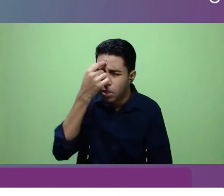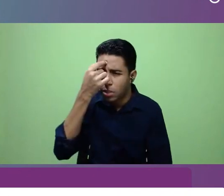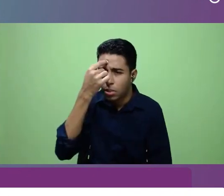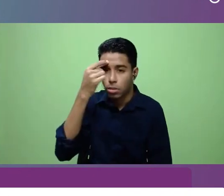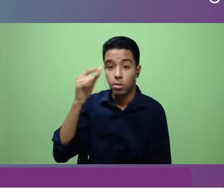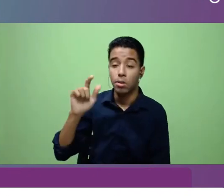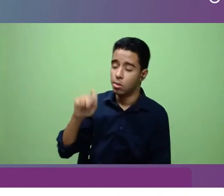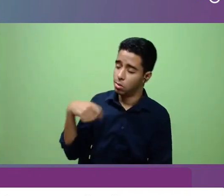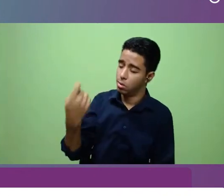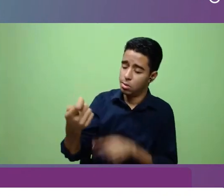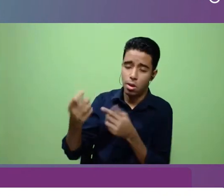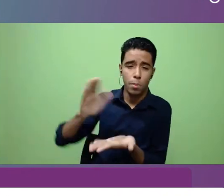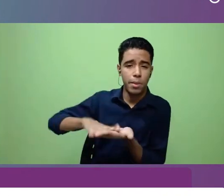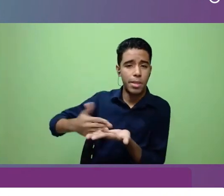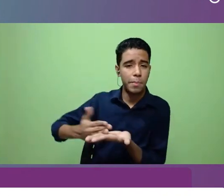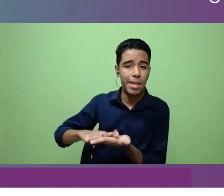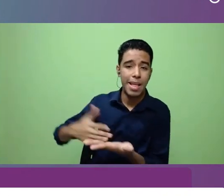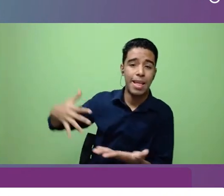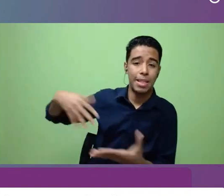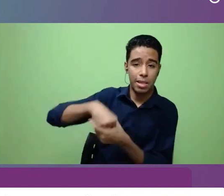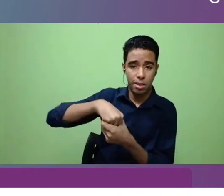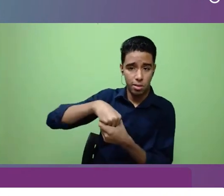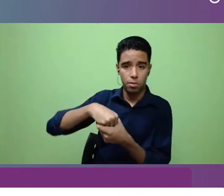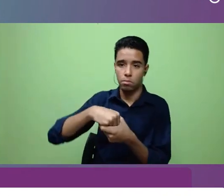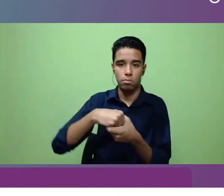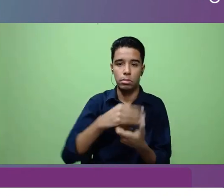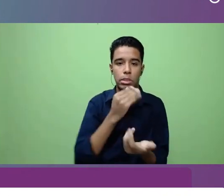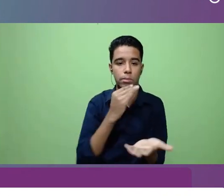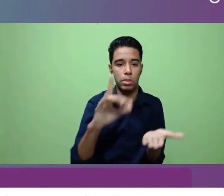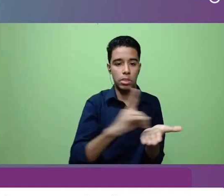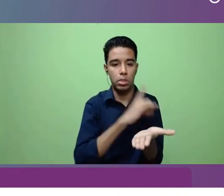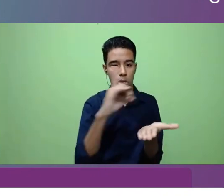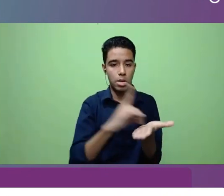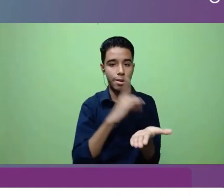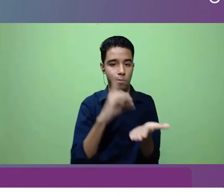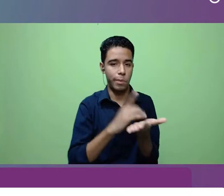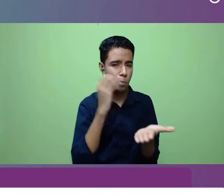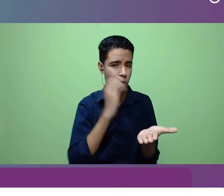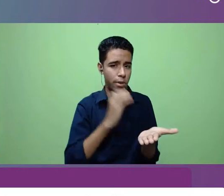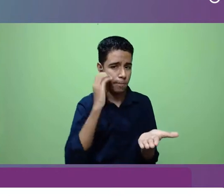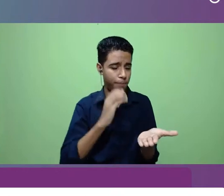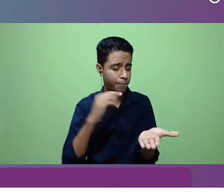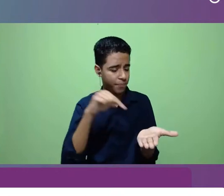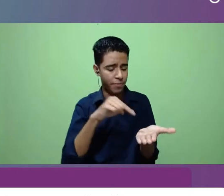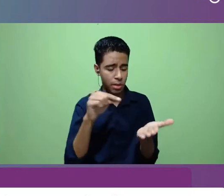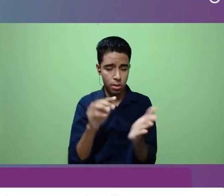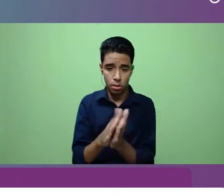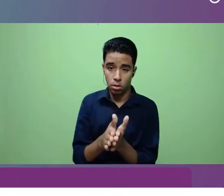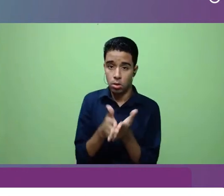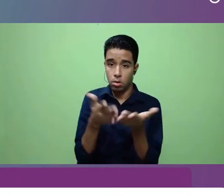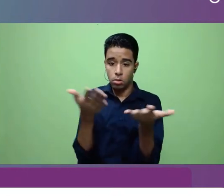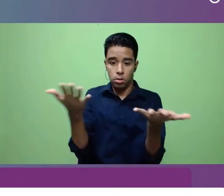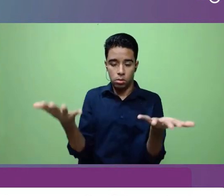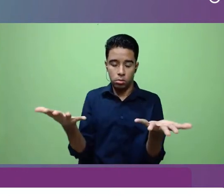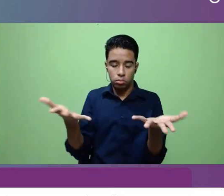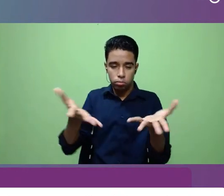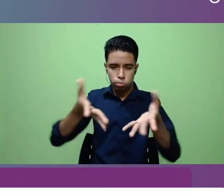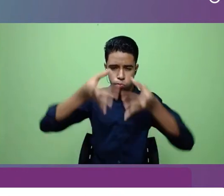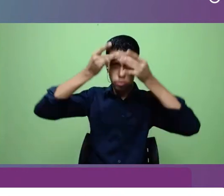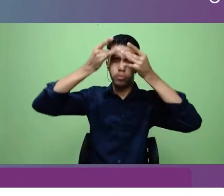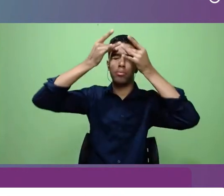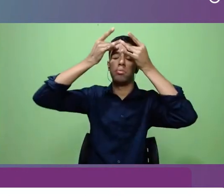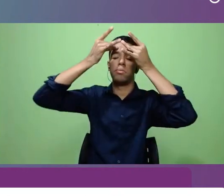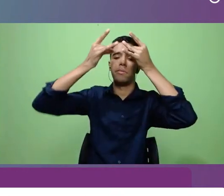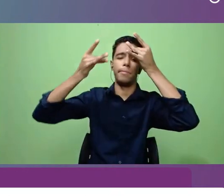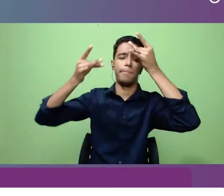interpretar dentro de um grande dicionário. O dicionário do Capovilla abre na nossa mente e a gente escolhe uma palavra. Não é assim que funciona